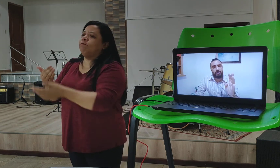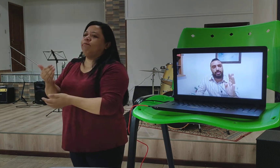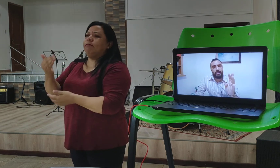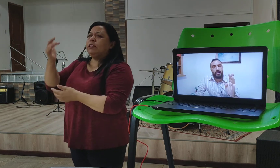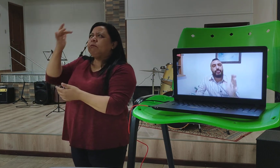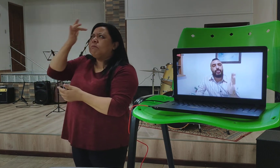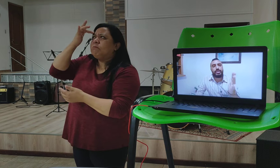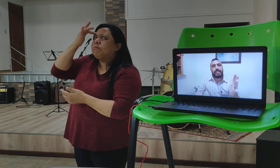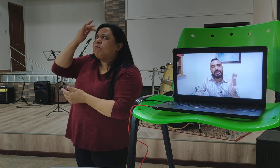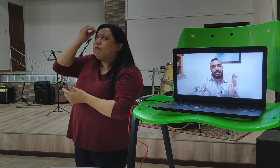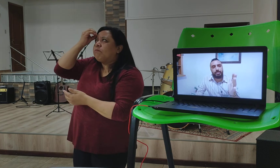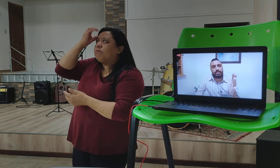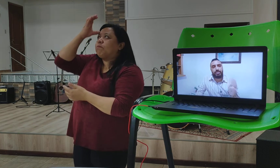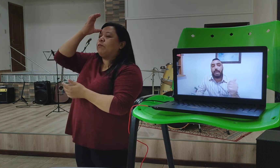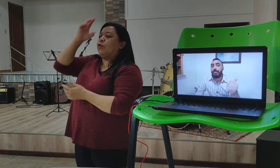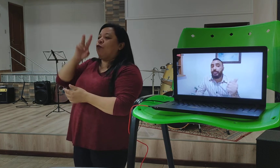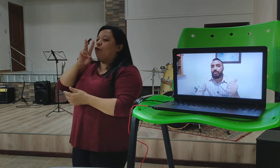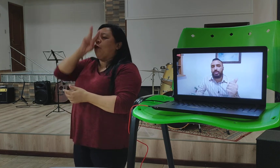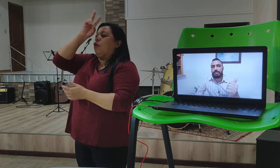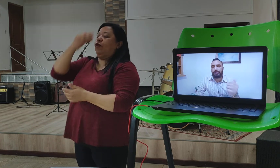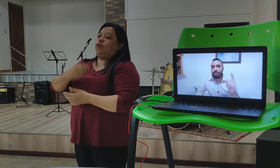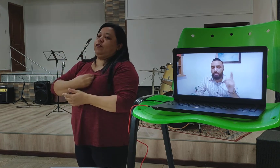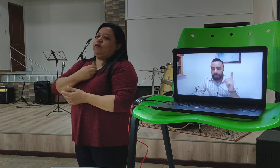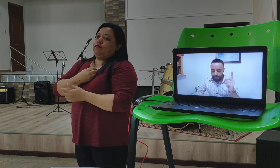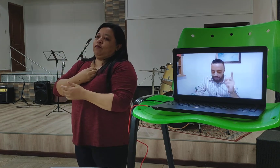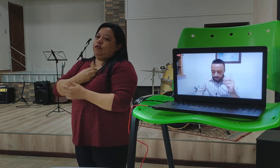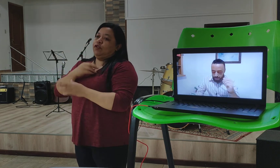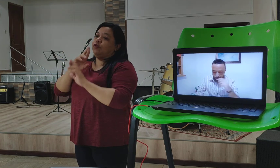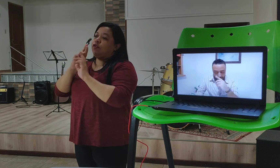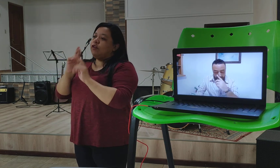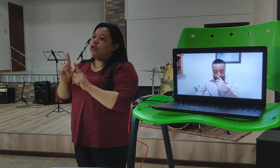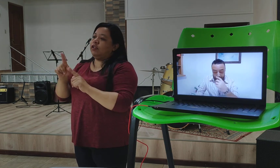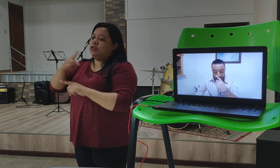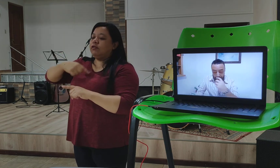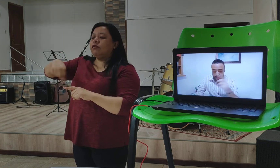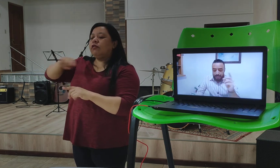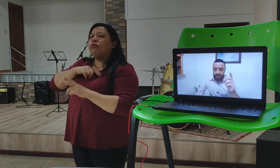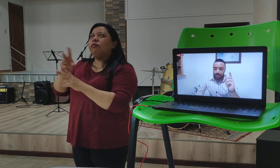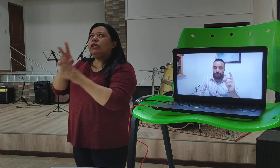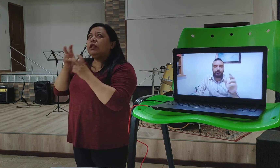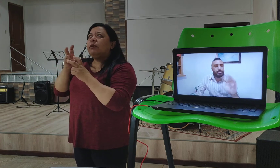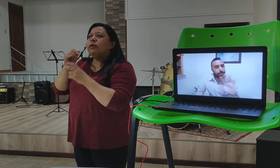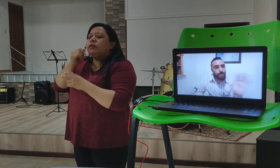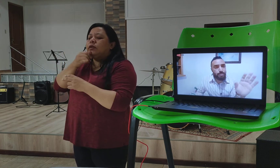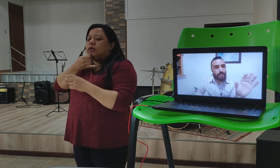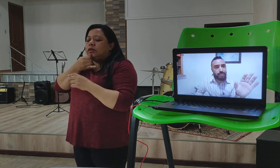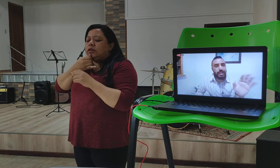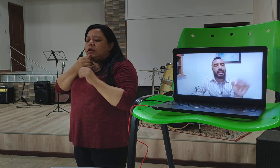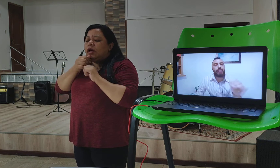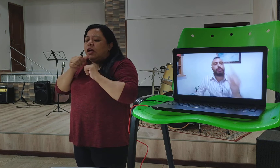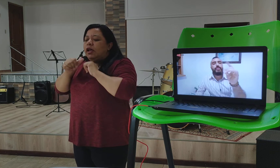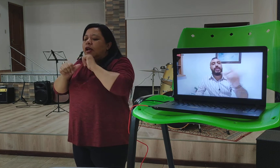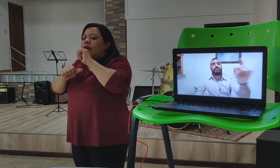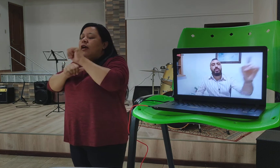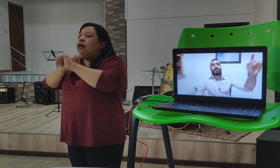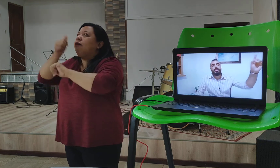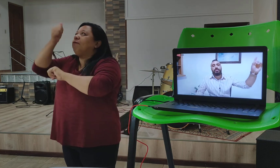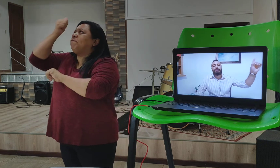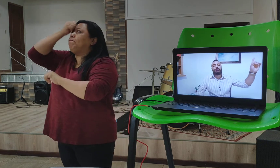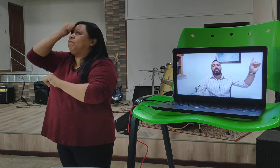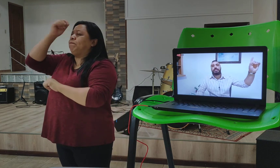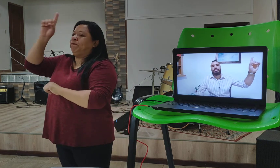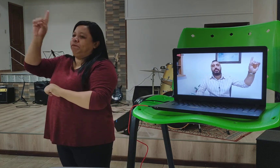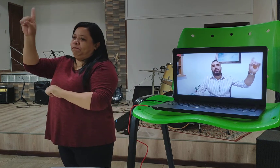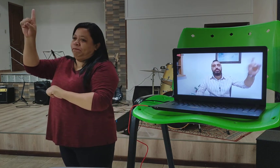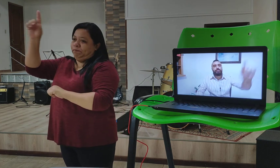amadurecimento, fortalecimento, aperfeiçoamento. É muito importante que nós observemos isso. Então, pergunta que não quer calar: o que faz um homem